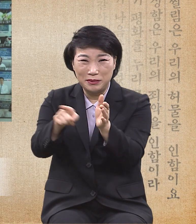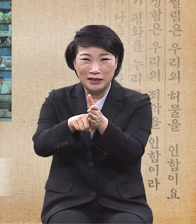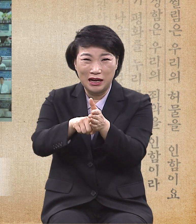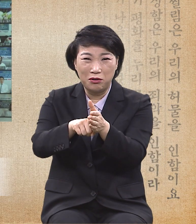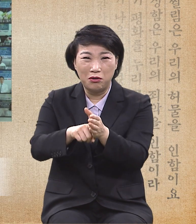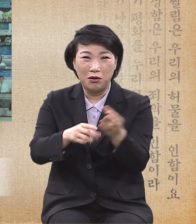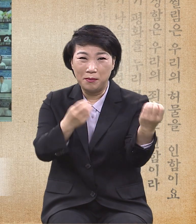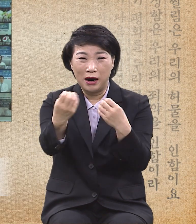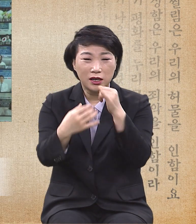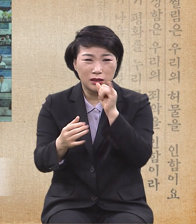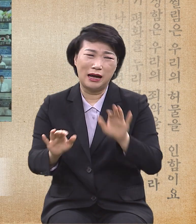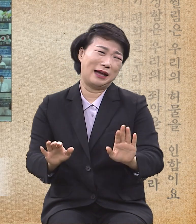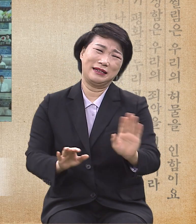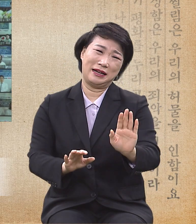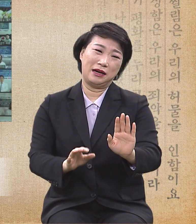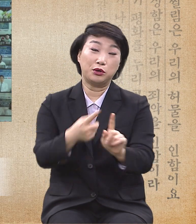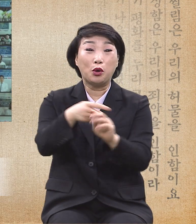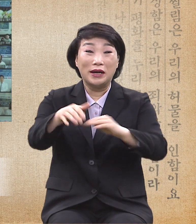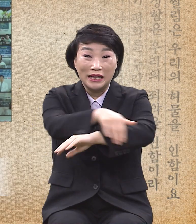교회 다니는 사람 말고